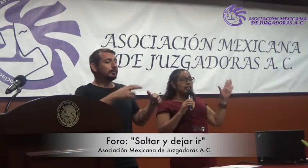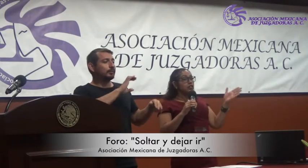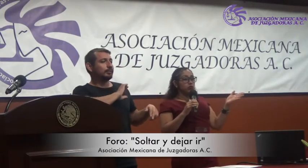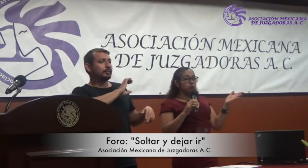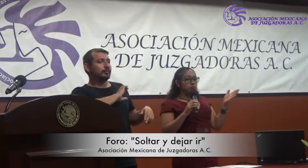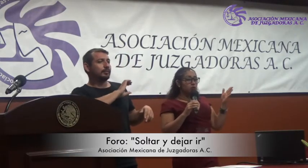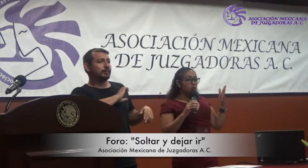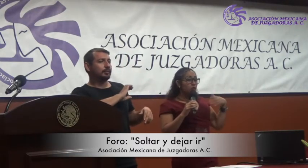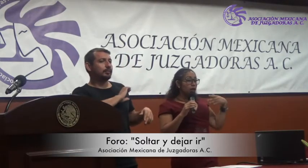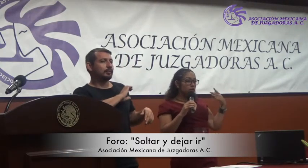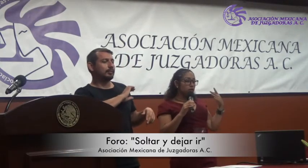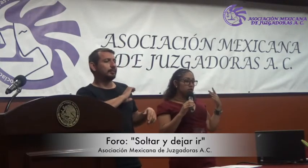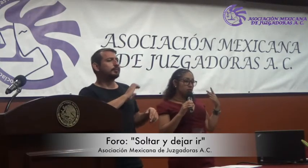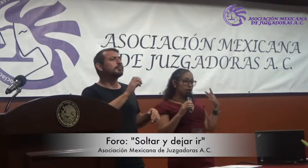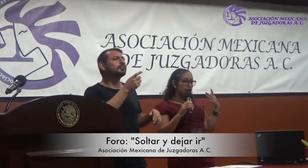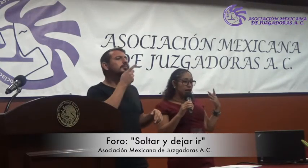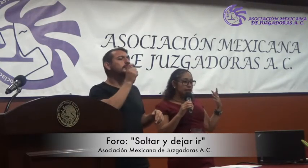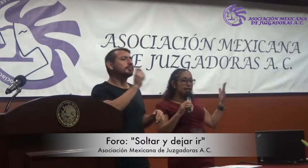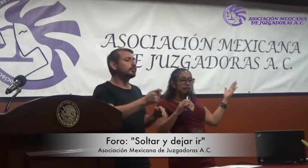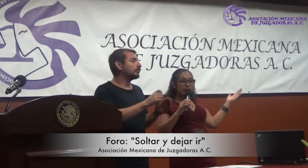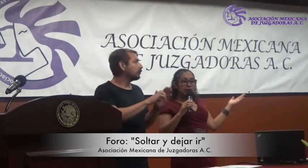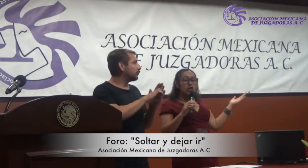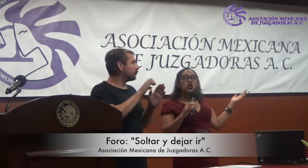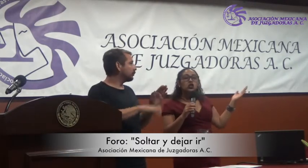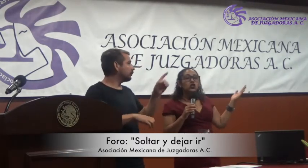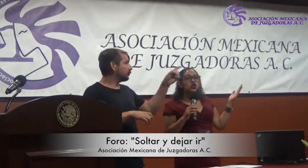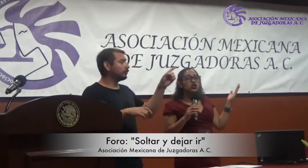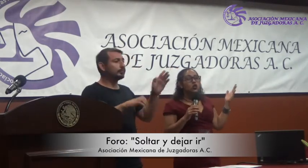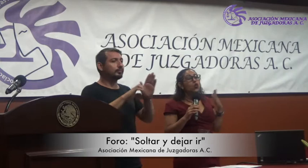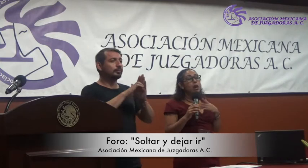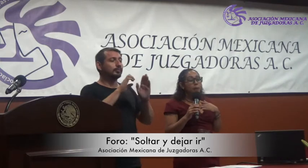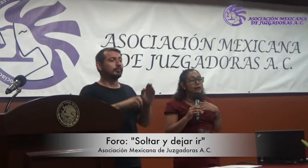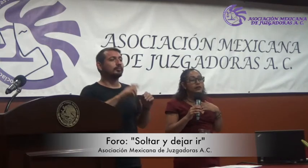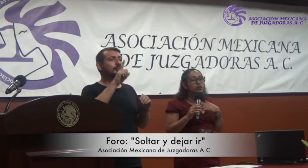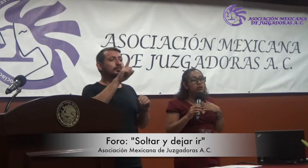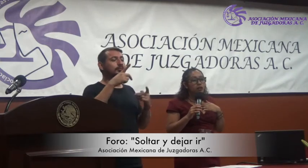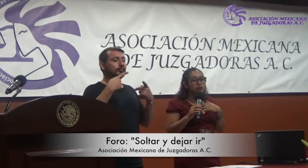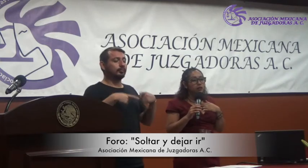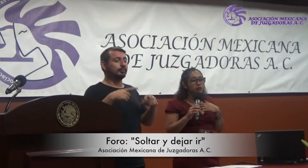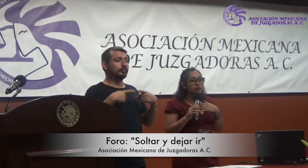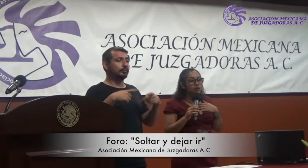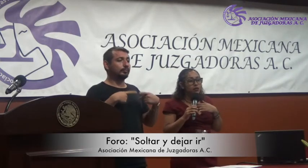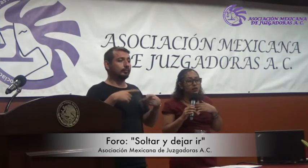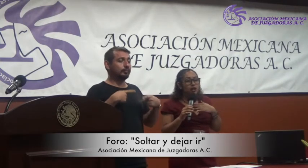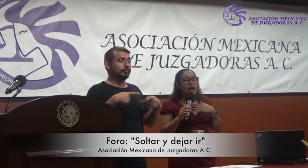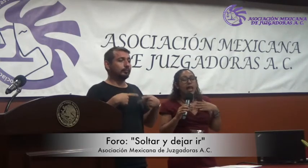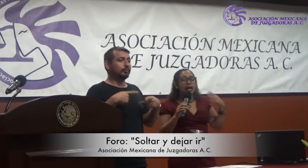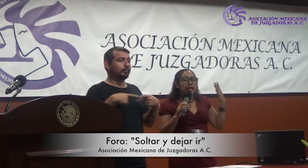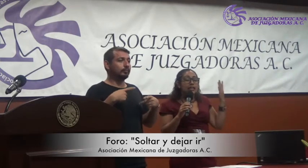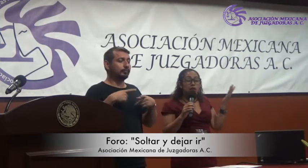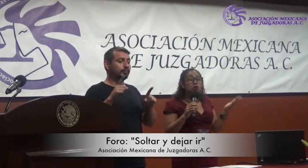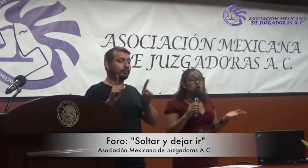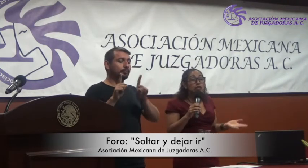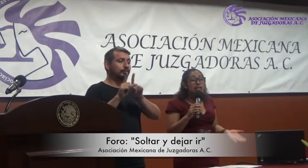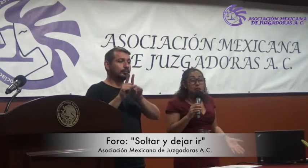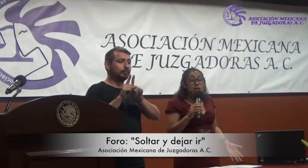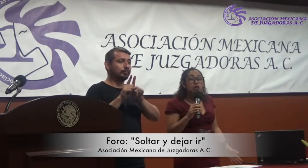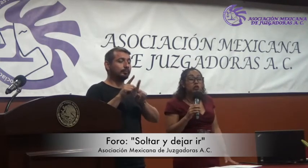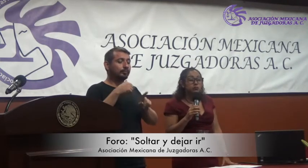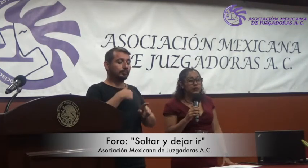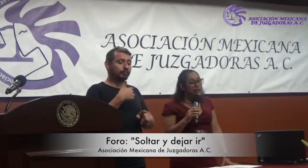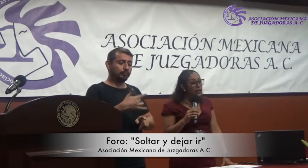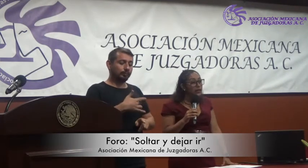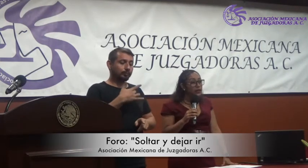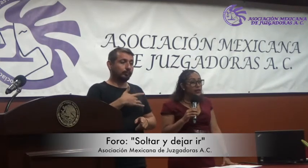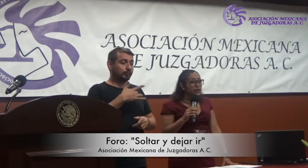¿Qué es esto? Cuando deja de estar cerca de nosotros una persona a la que le tenemos un